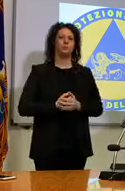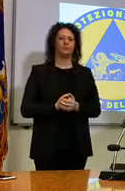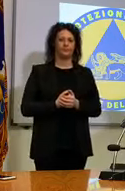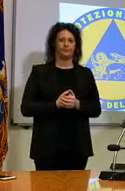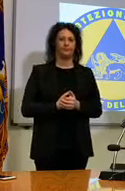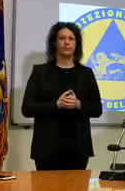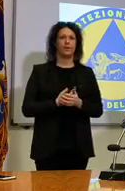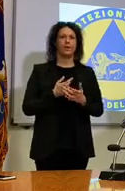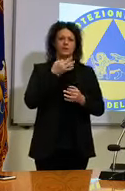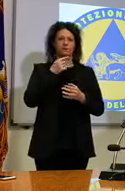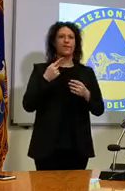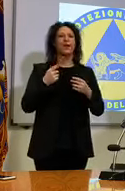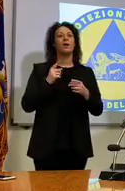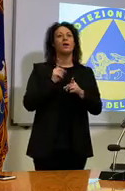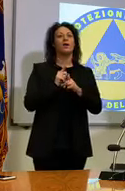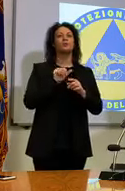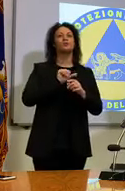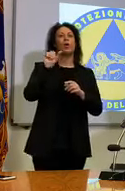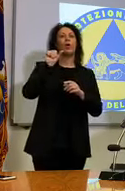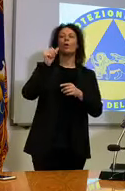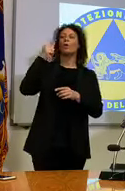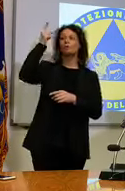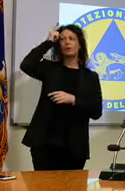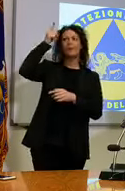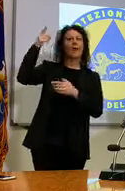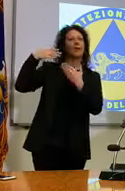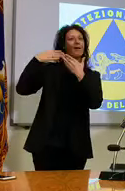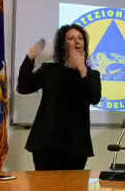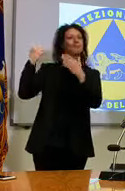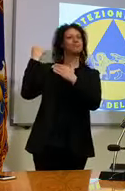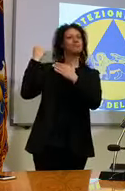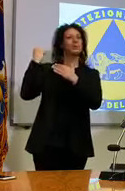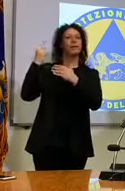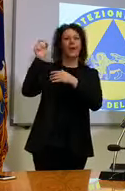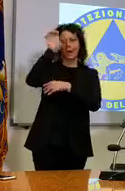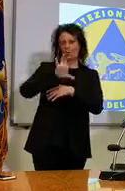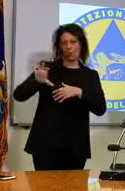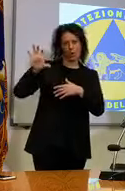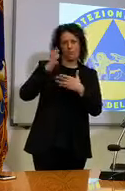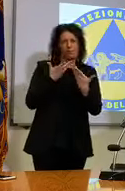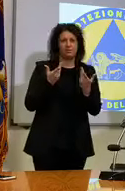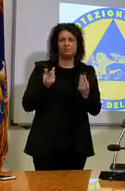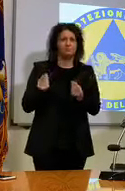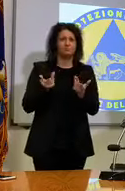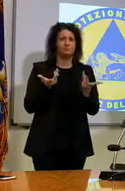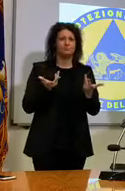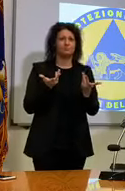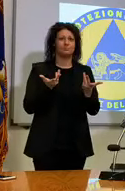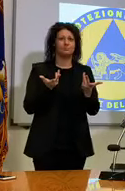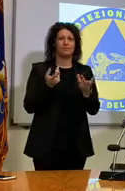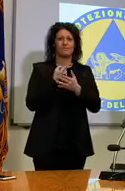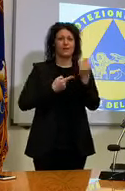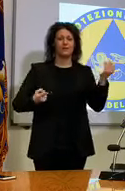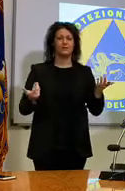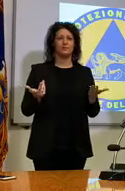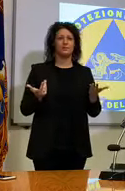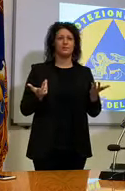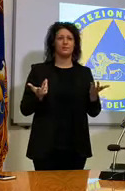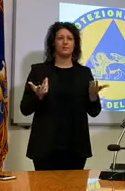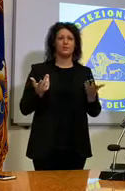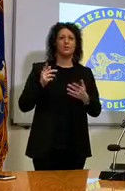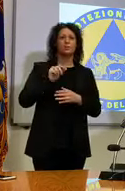rinascimento solo per la Germania, l'Europa è finita. Se questo deve essere il riconoscimento solo di una ripresa per uno Stato